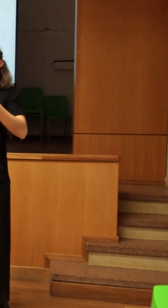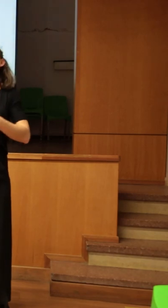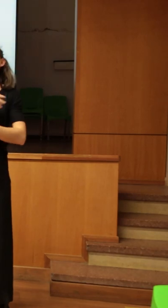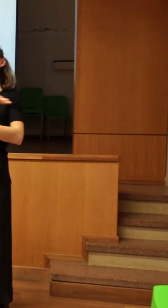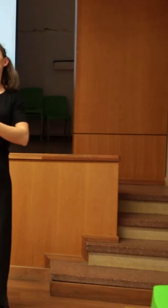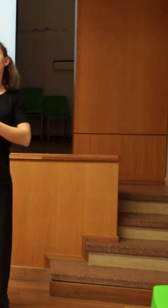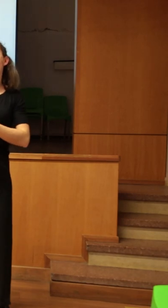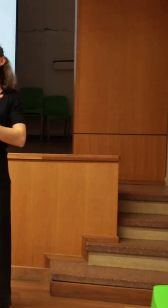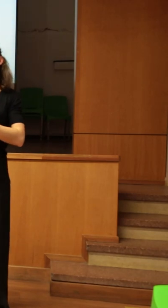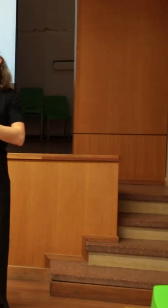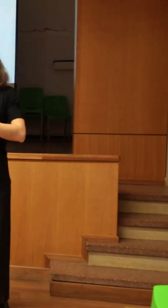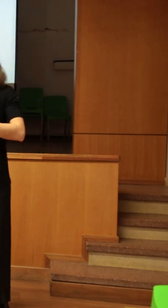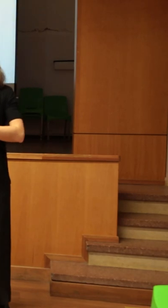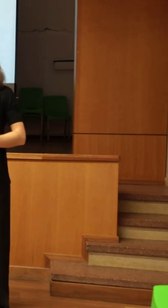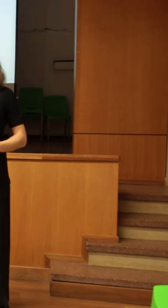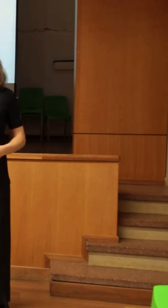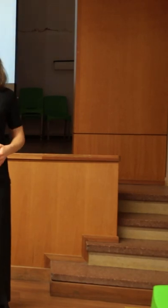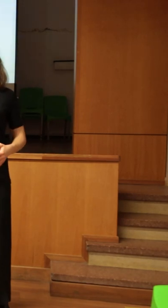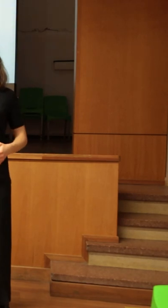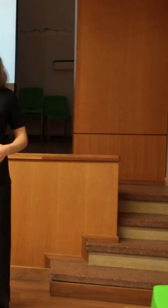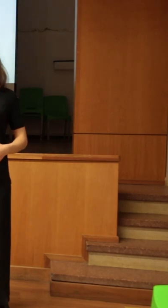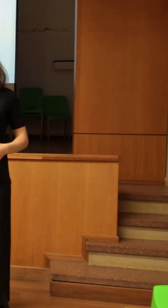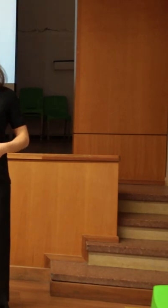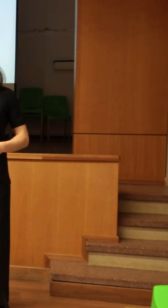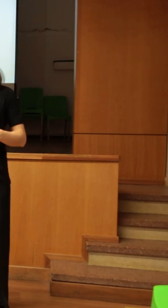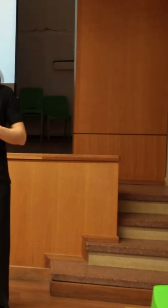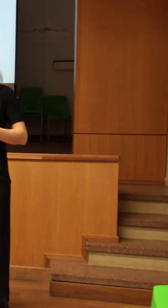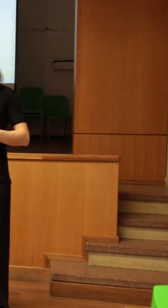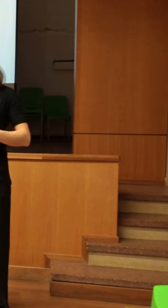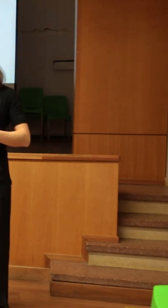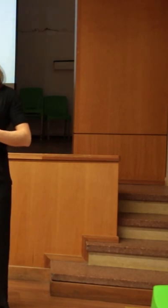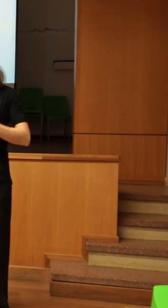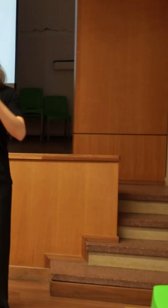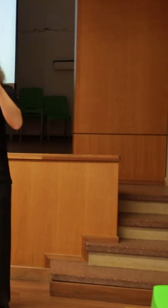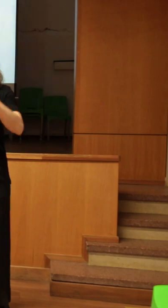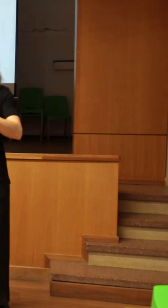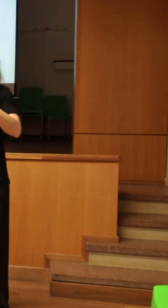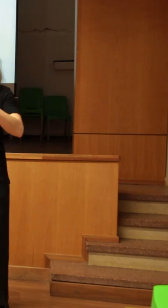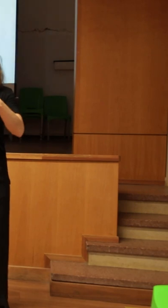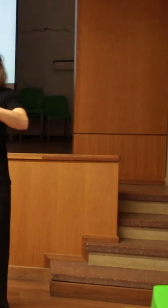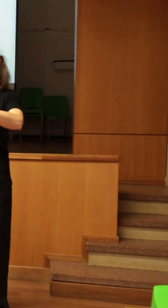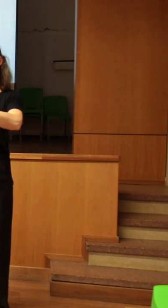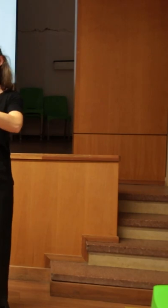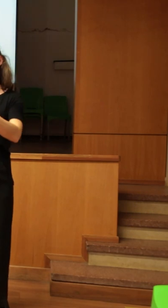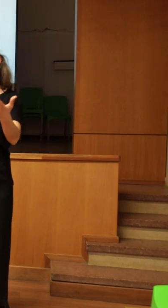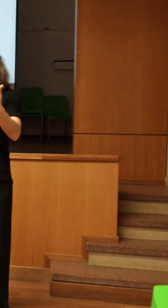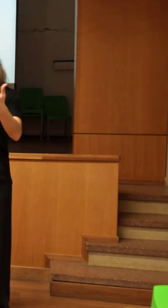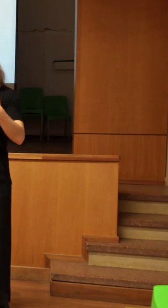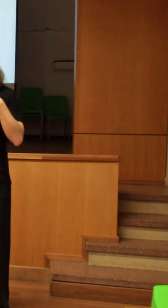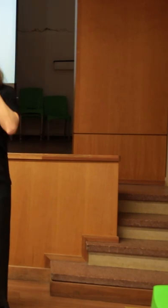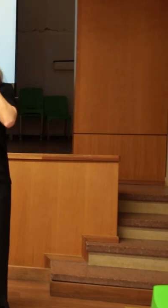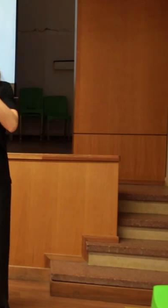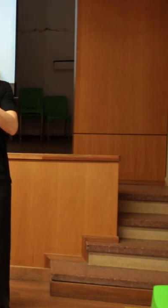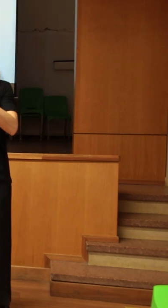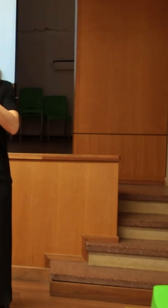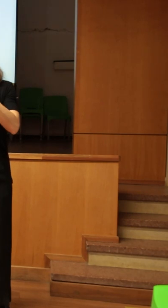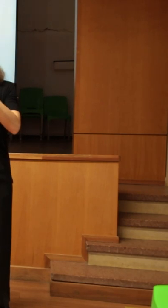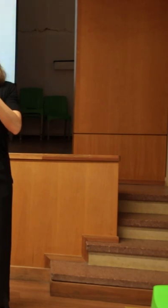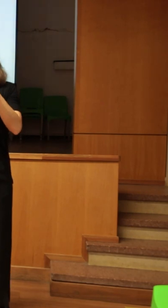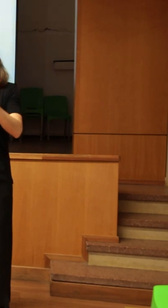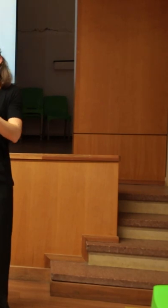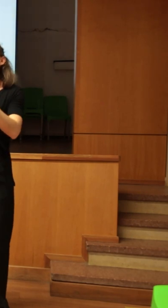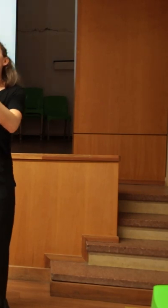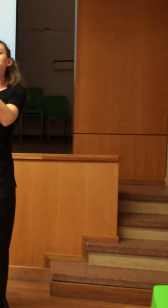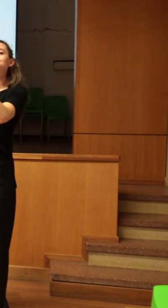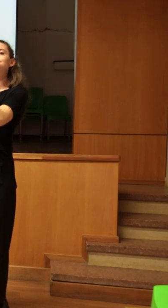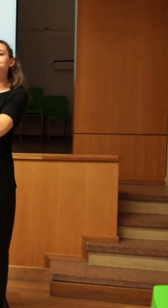social, es uno de los pensadores a tener muy en cuenta hoy, en este momento que yo llamo de